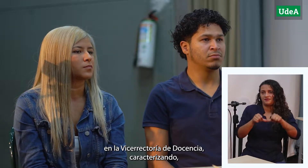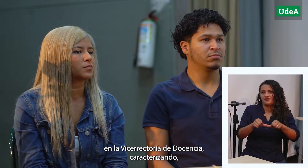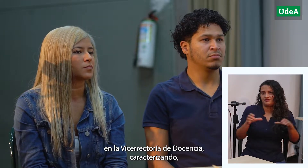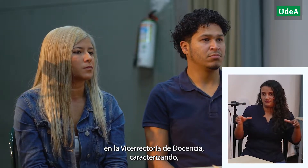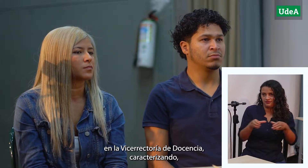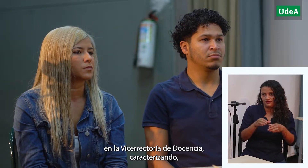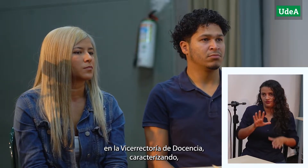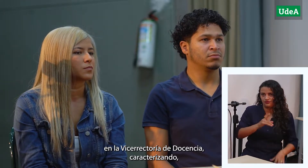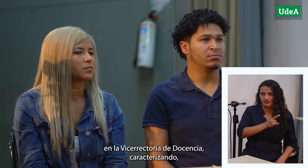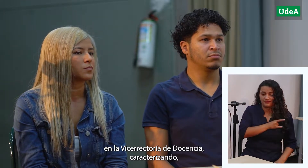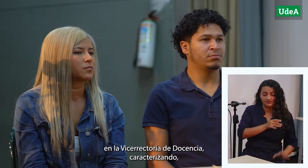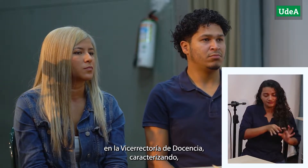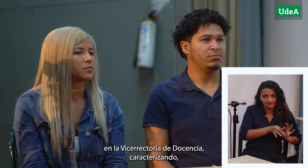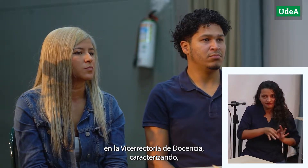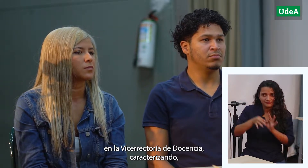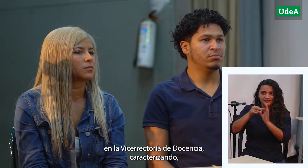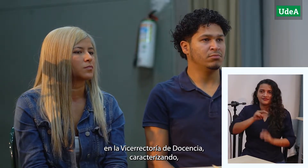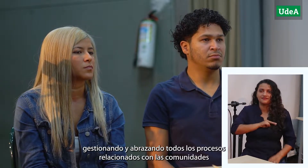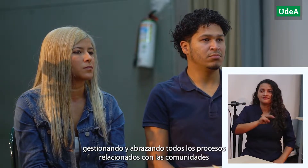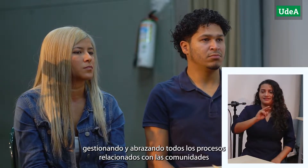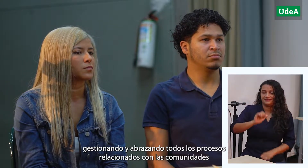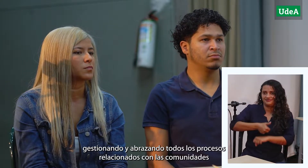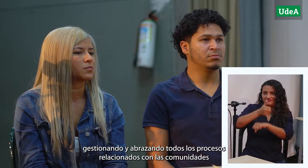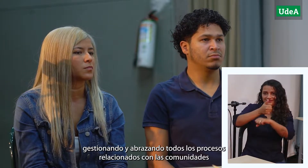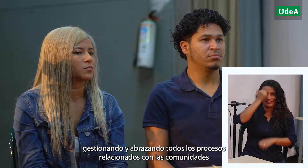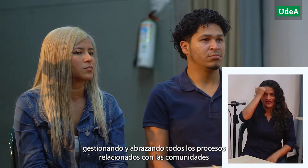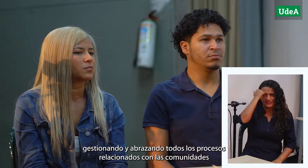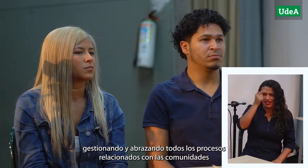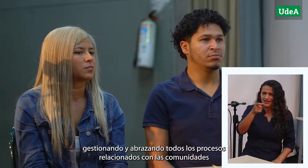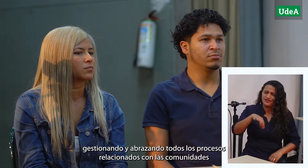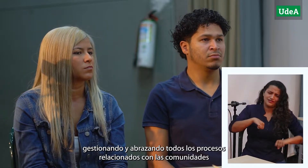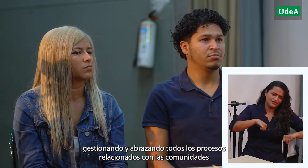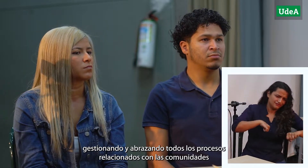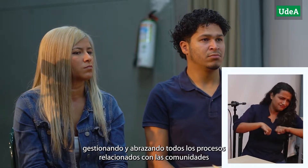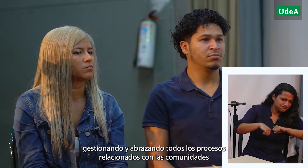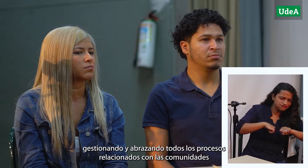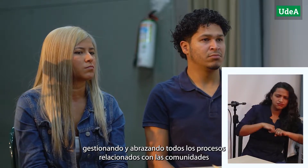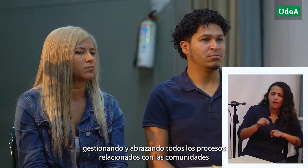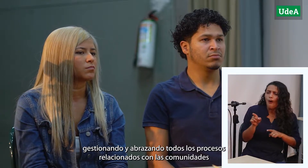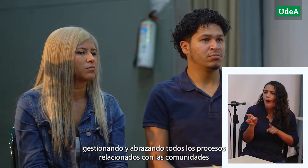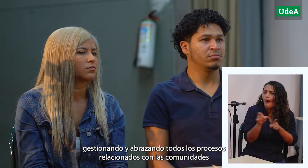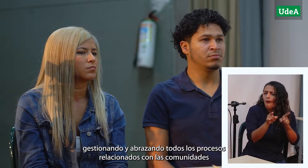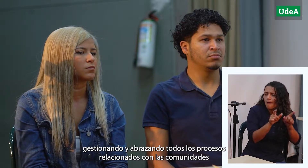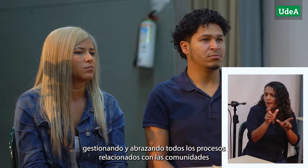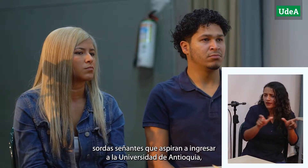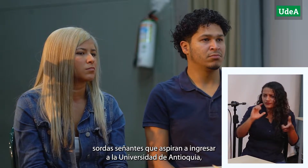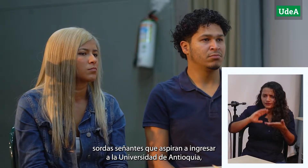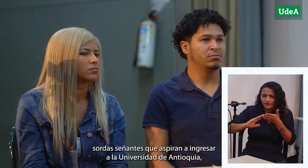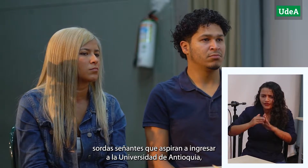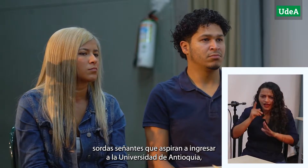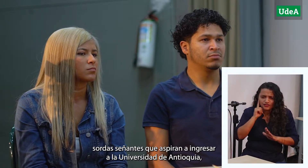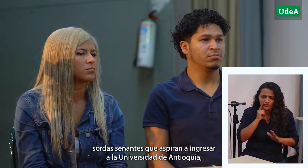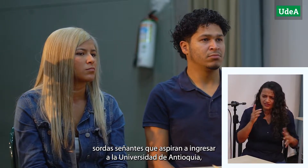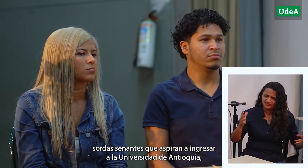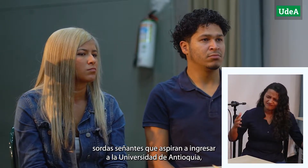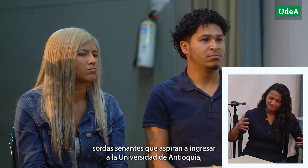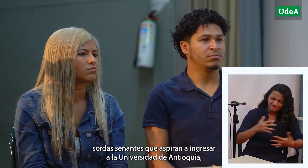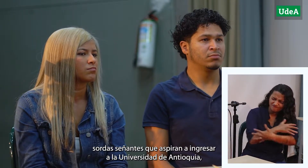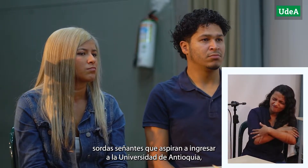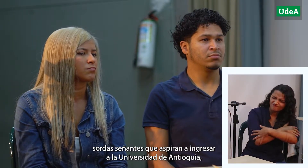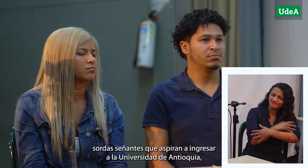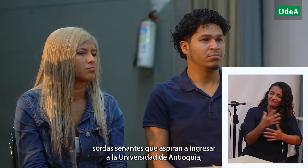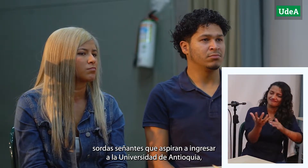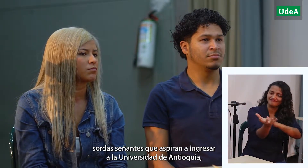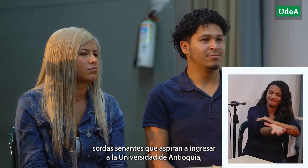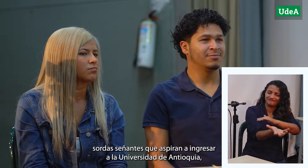la Vicerrectoría de Docencia, caracterizando, gestionando y abrazando todos los procesos relacionados con las comunidades sordas señantes que